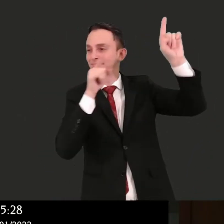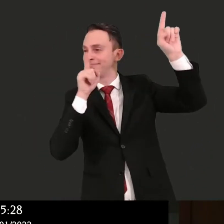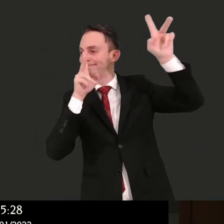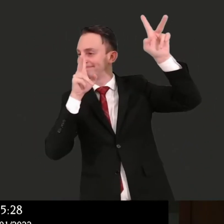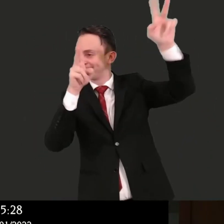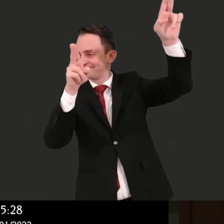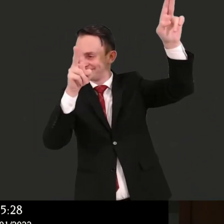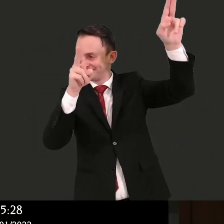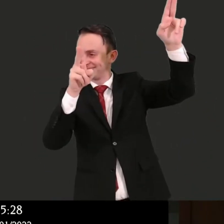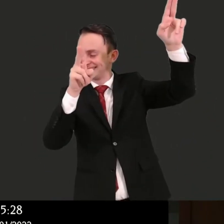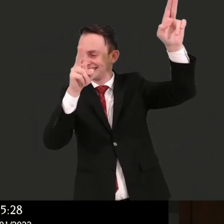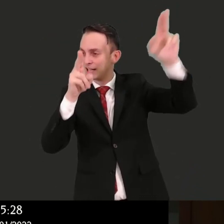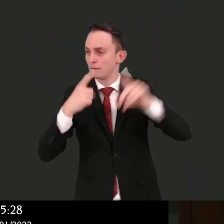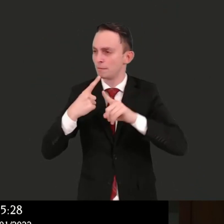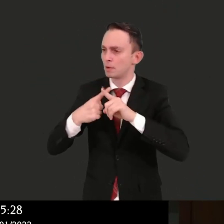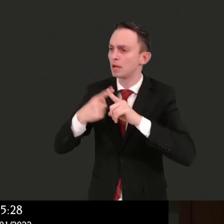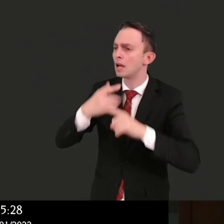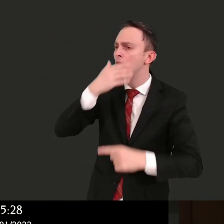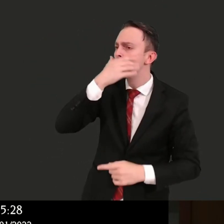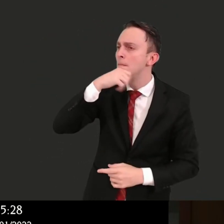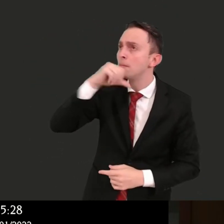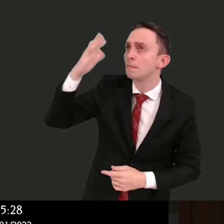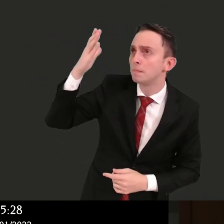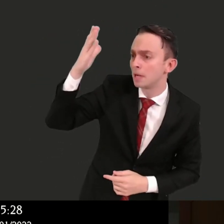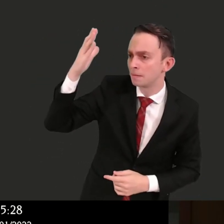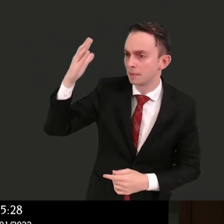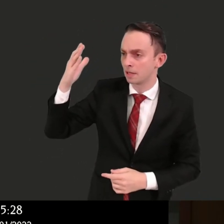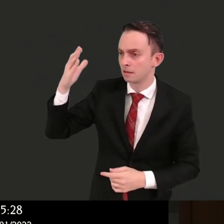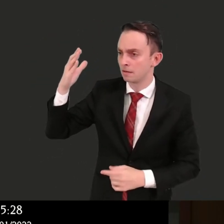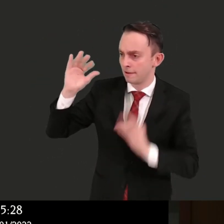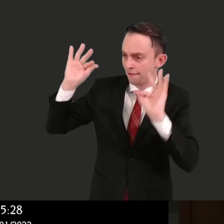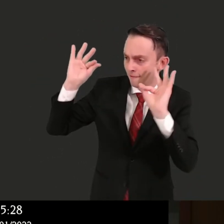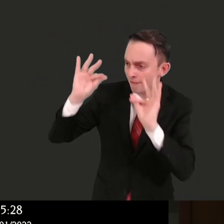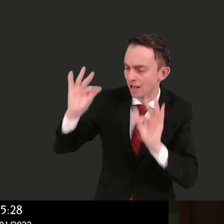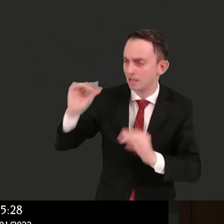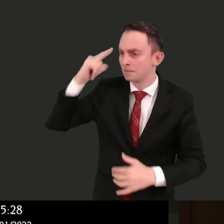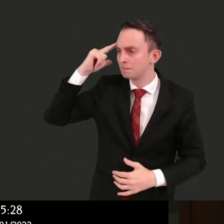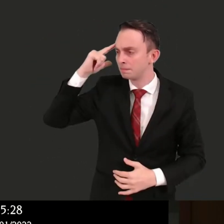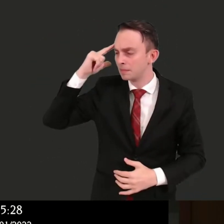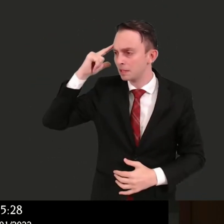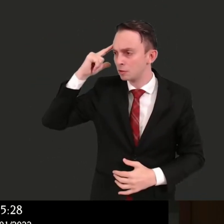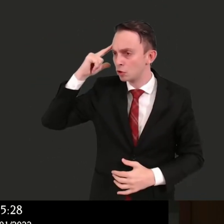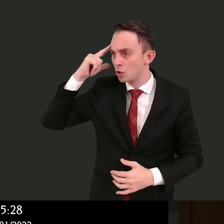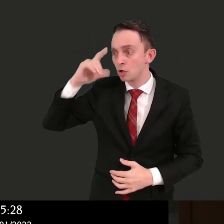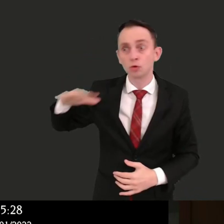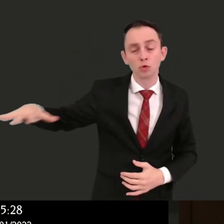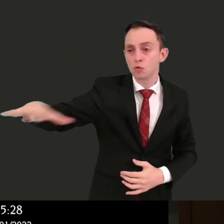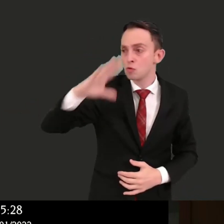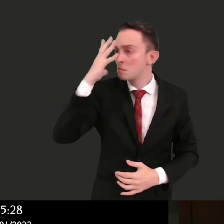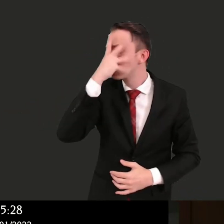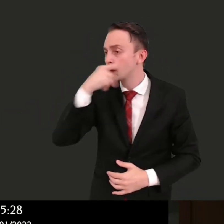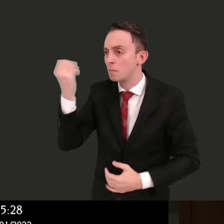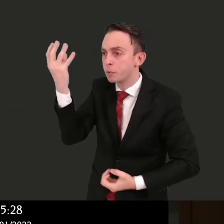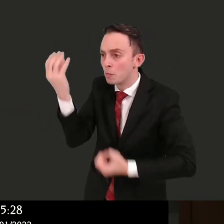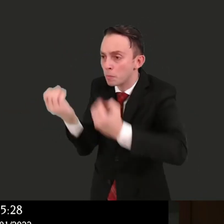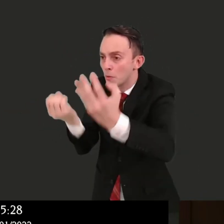preeminência. Porque foi do agrado do Pai que toda a plenitude nele habitasse, e que, havendo por ele